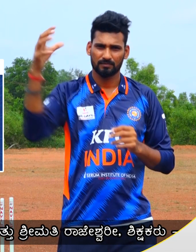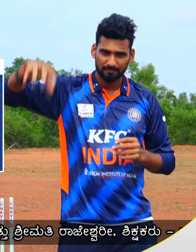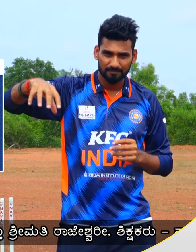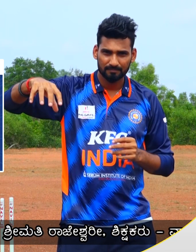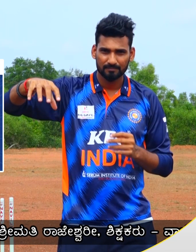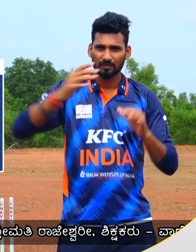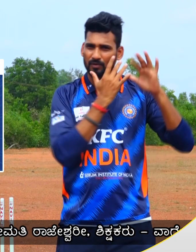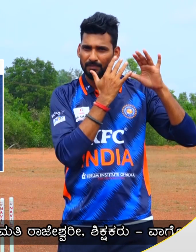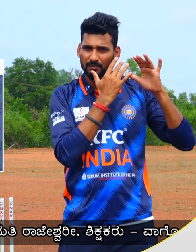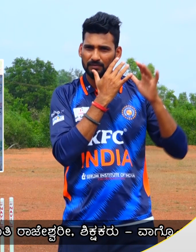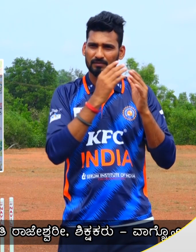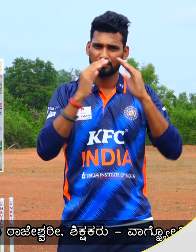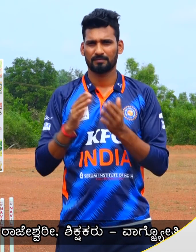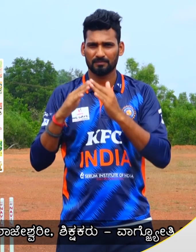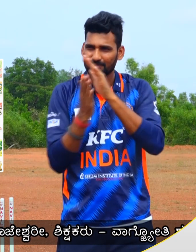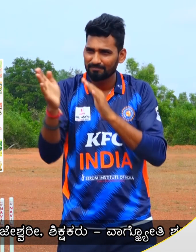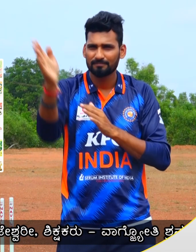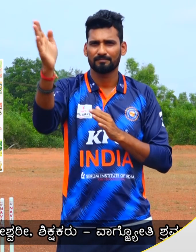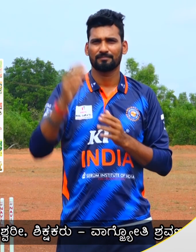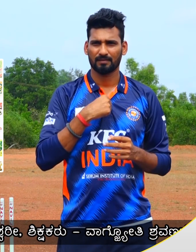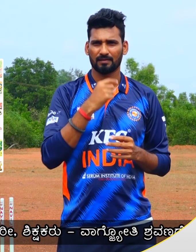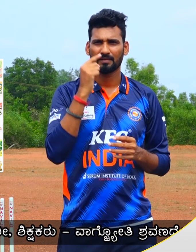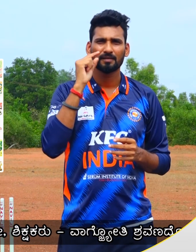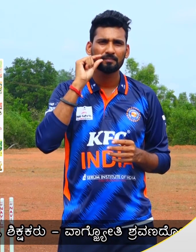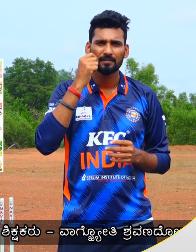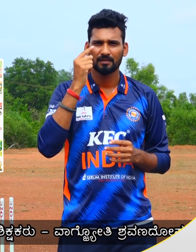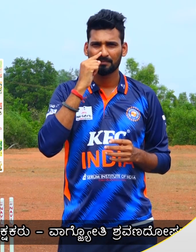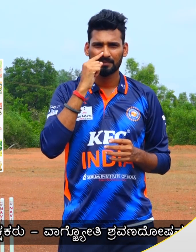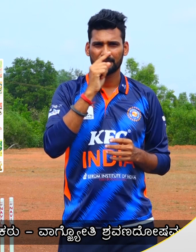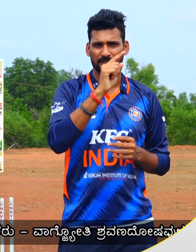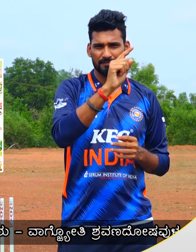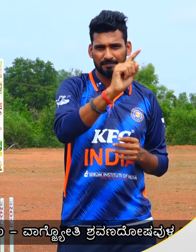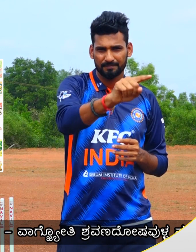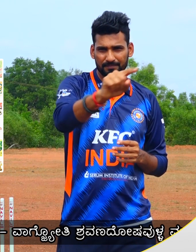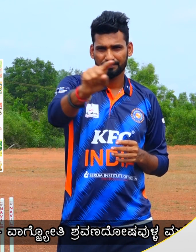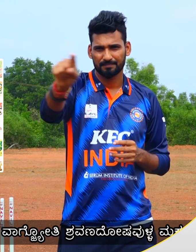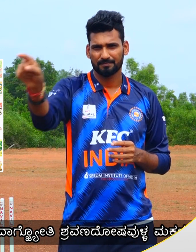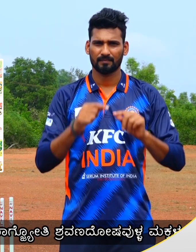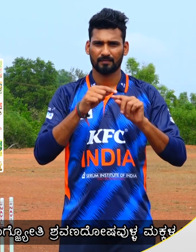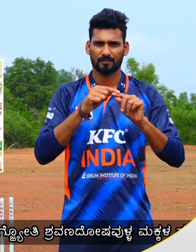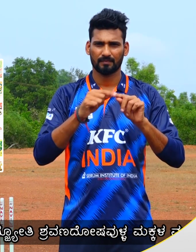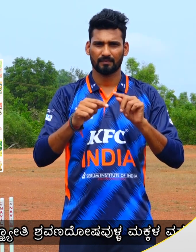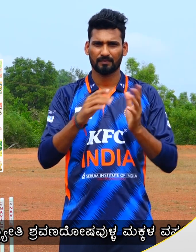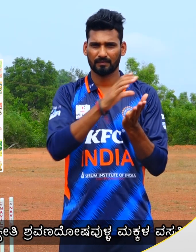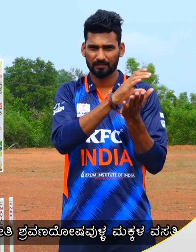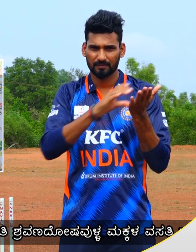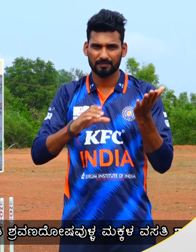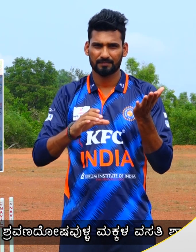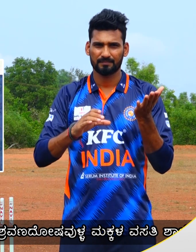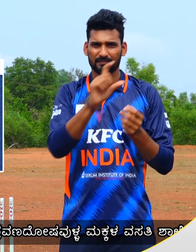ಬೈಂದೂರು ತಾಲೂಕಿನ ಗೋಳಿಹೊಳೆ. ಎಲ್ಲ ನಾಗರಿಕರಲ್ಲಿ ನನ್ನದೊಂದು ಮನವಿ, ಮತದಾರರ ಪಟ್ಟಿಗೆ